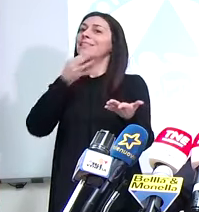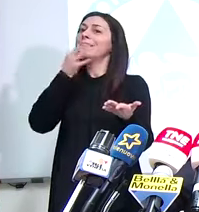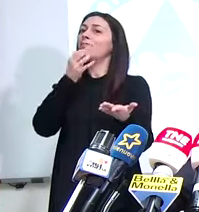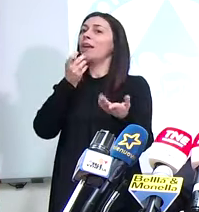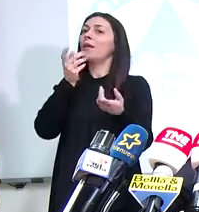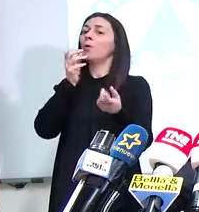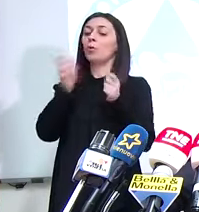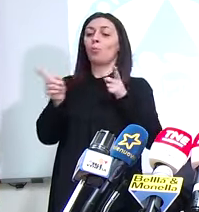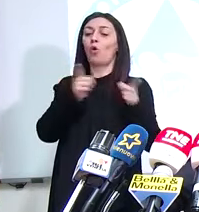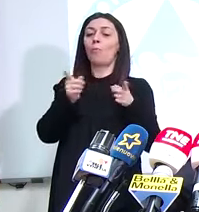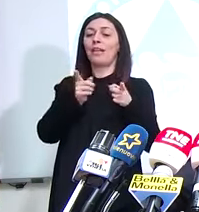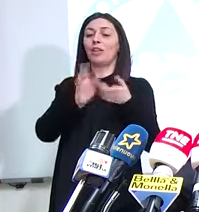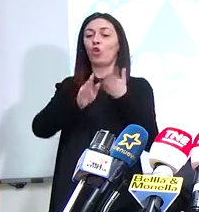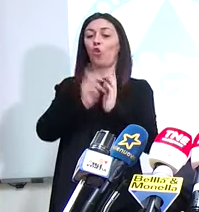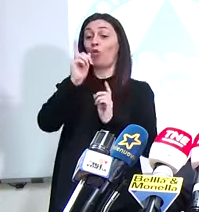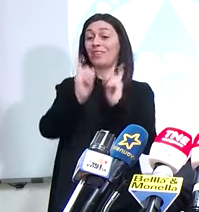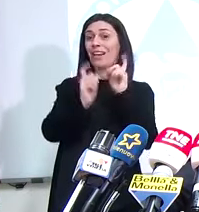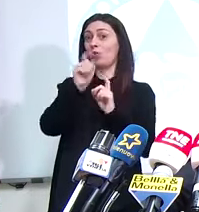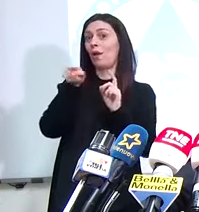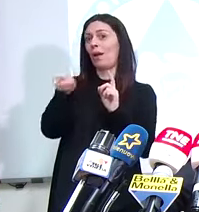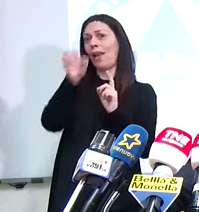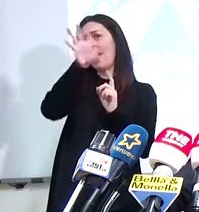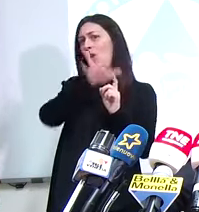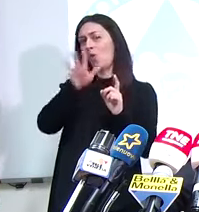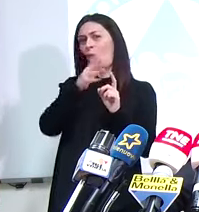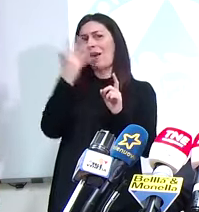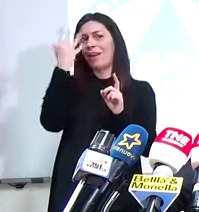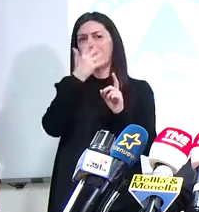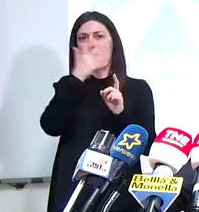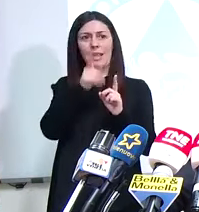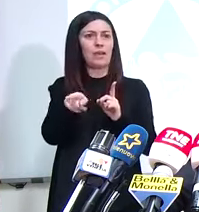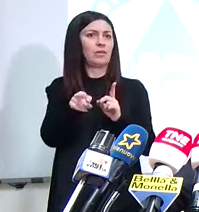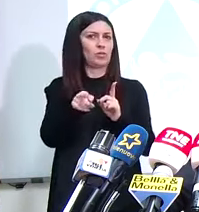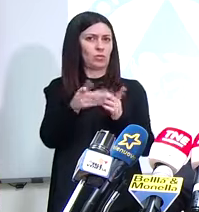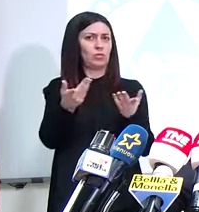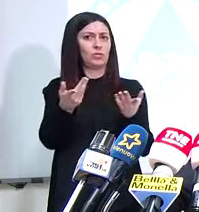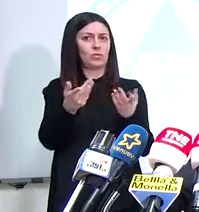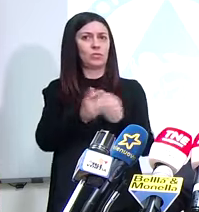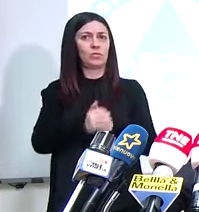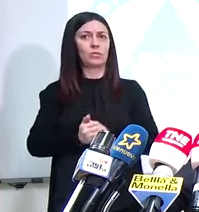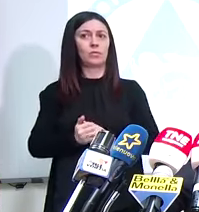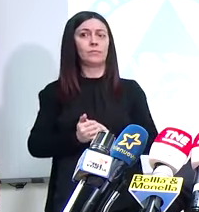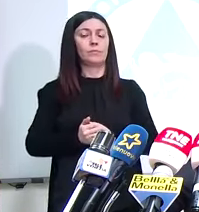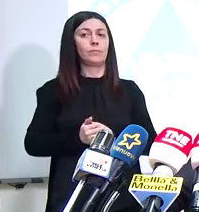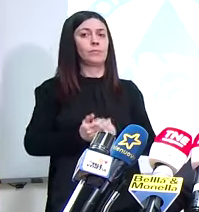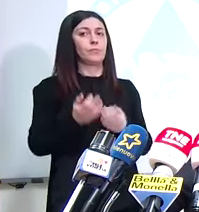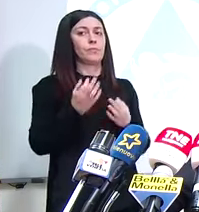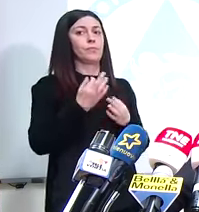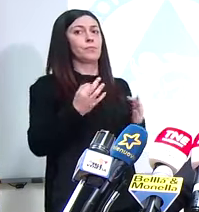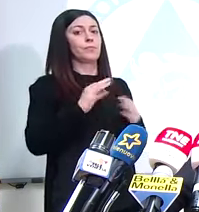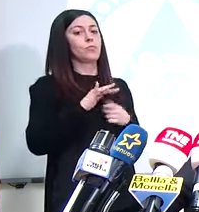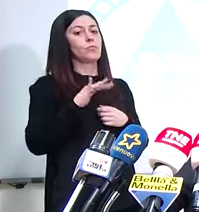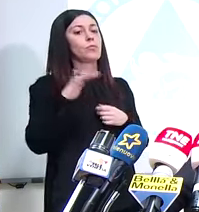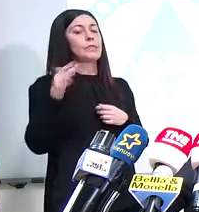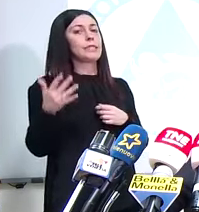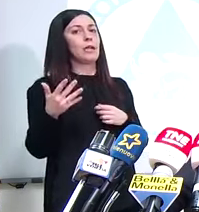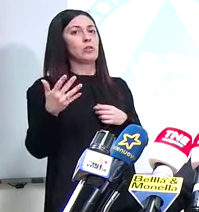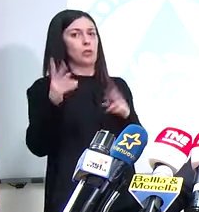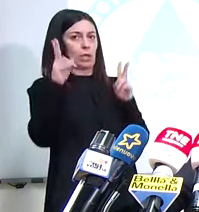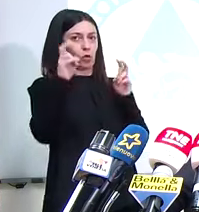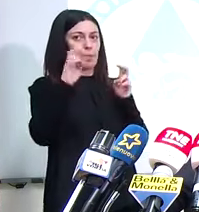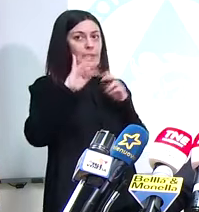hanno ottenuto presenta sto aspetto che non è irrilevante un'altra cosa non c'è perché i vaccini non ho capito